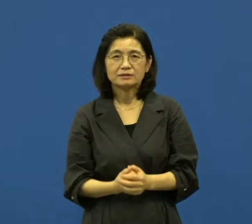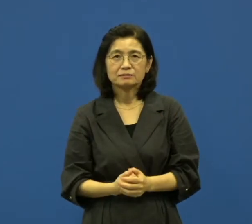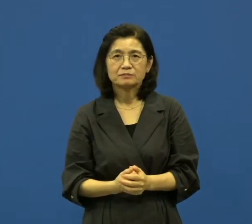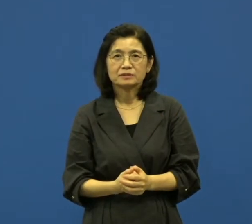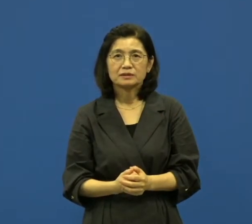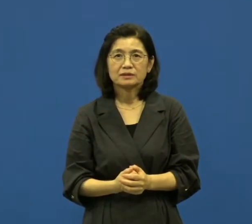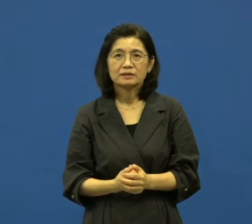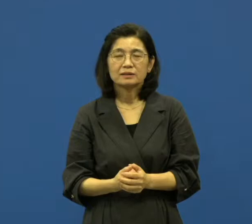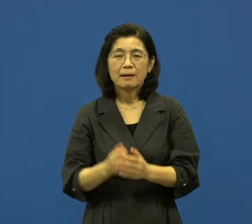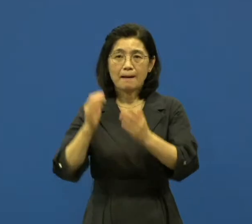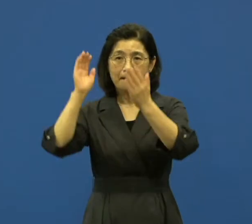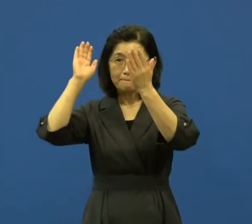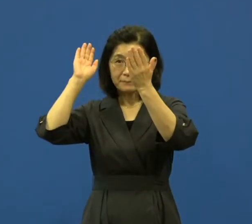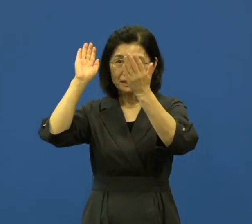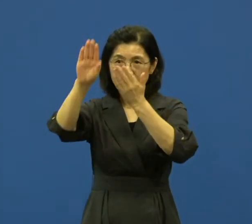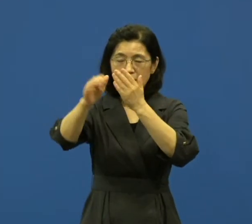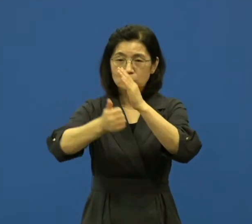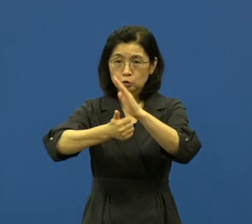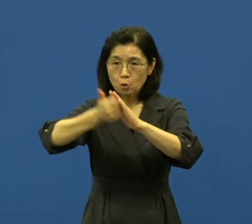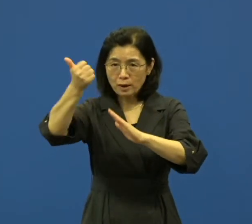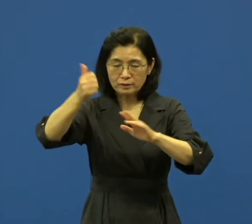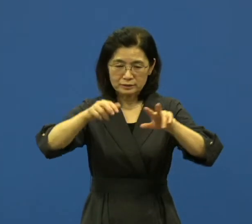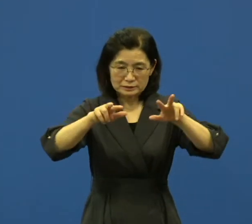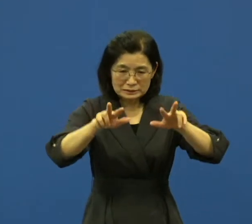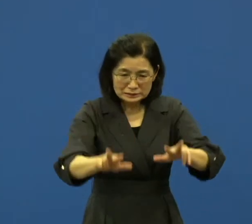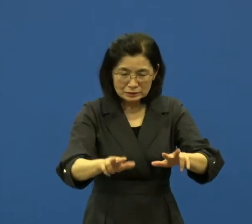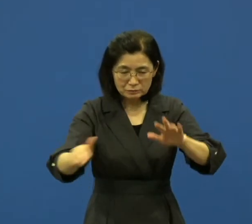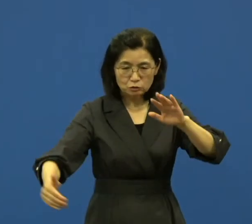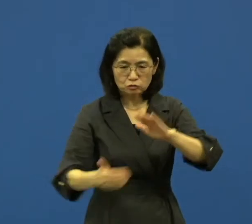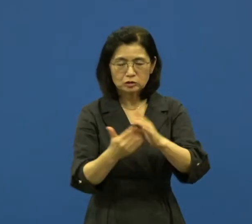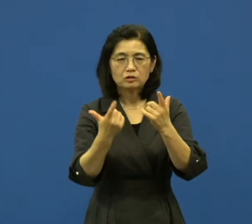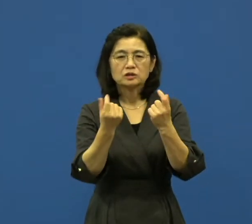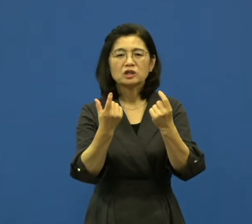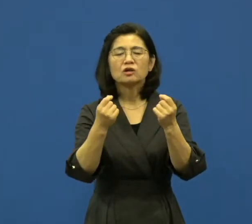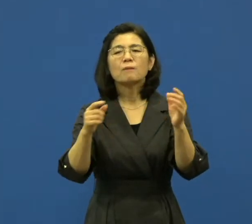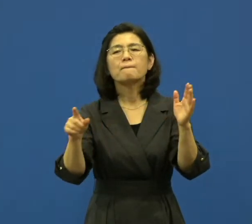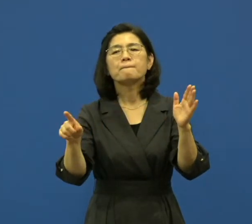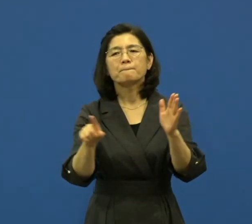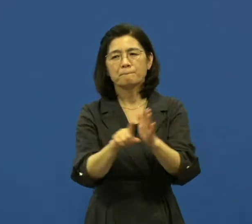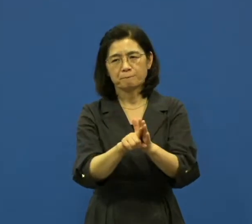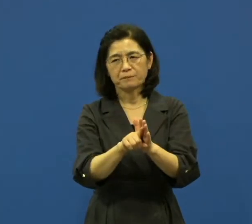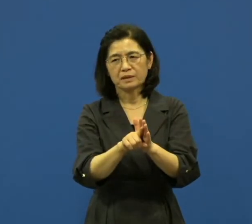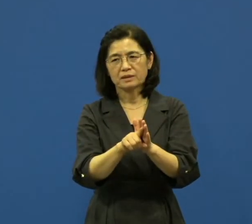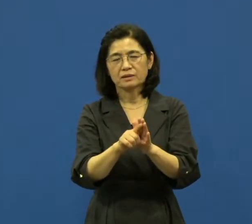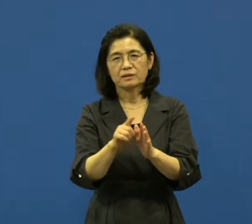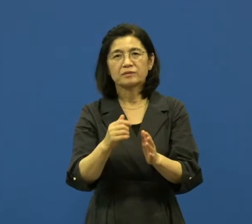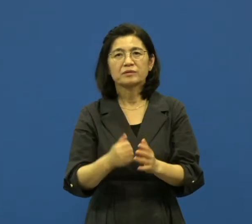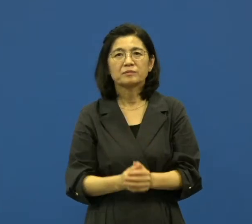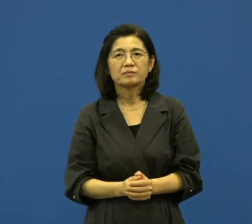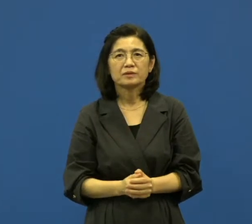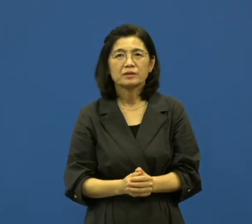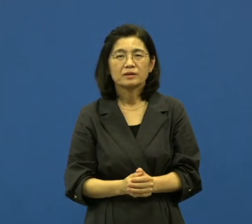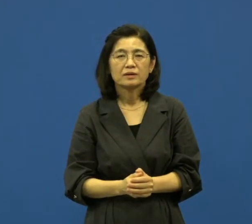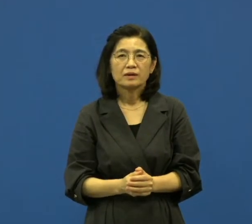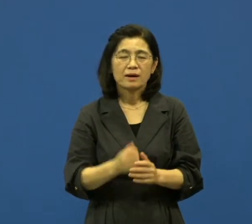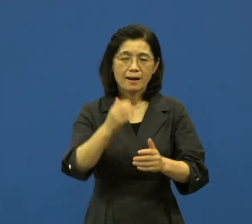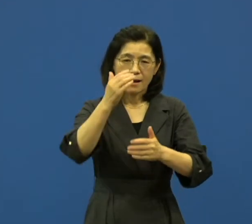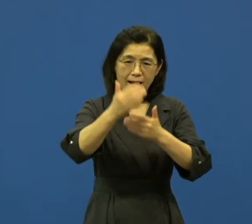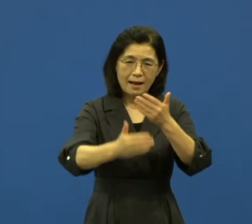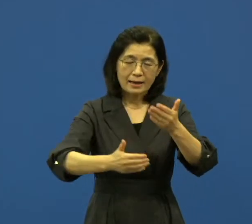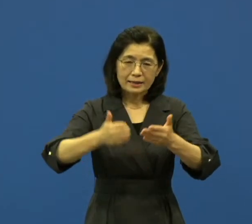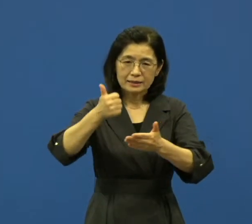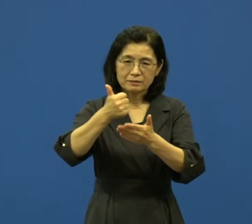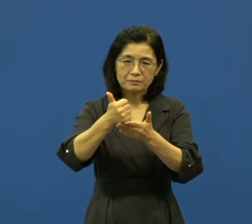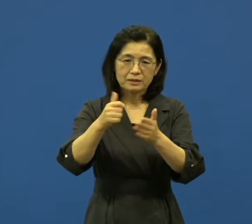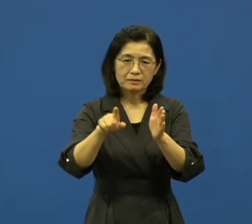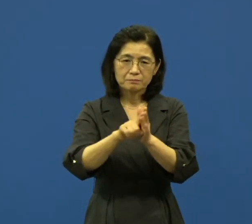현재에서 맛보는 것입니다. 믿음은 오늘을 사는 힘입니다. 오늘은 그냥 오늘이 아니에요. 하나님이